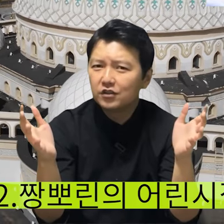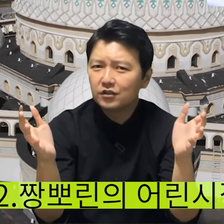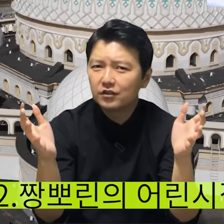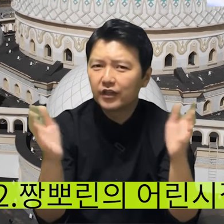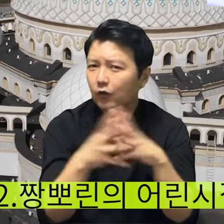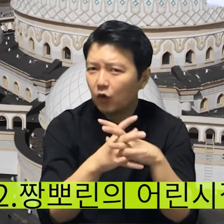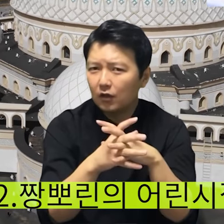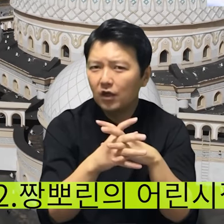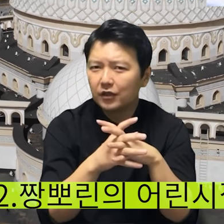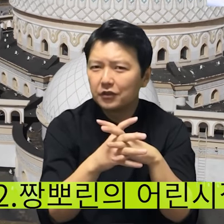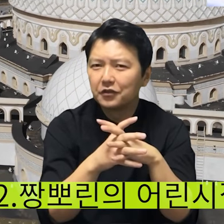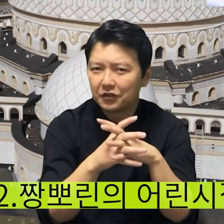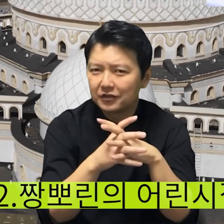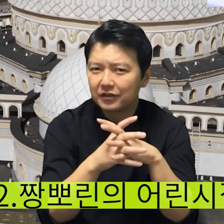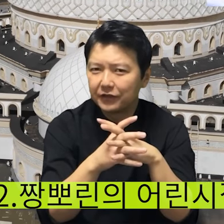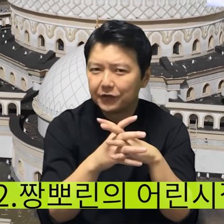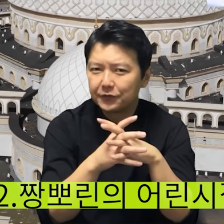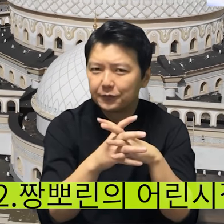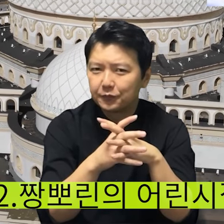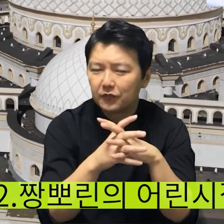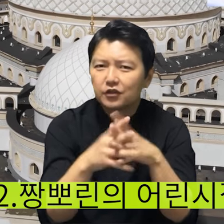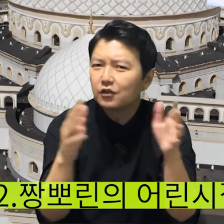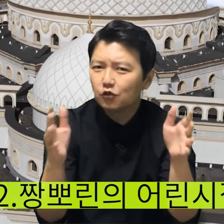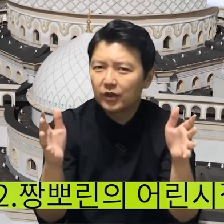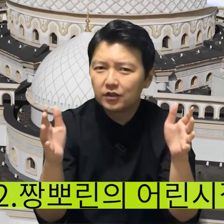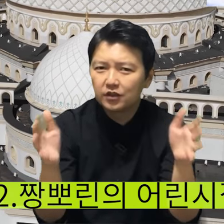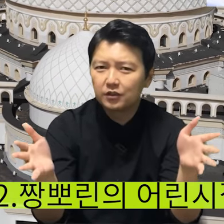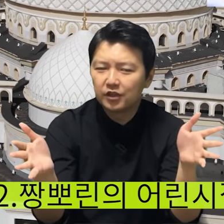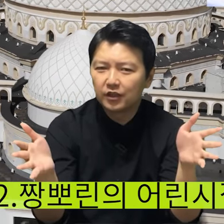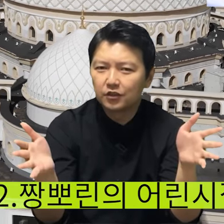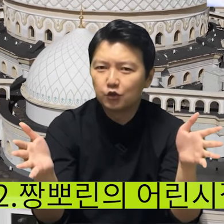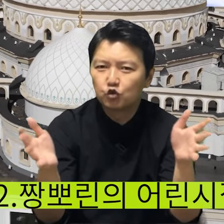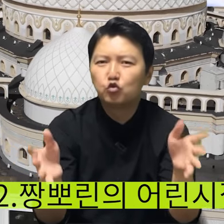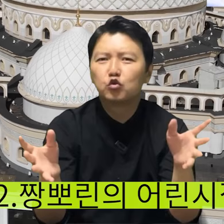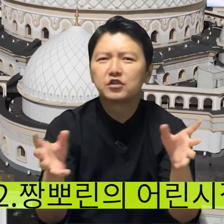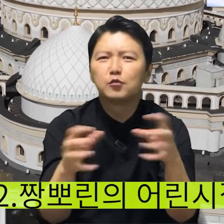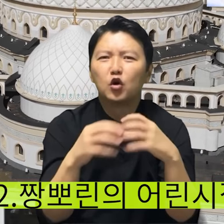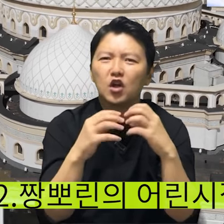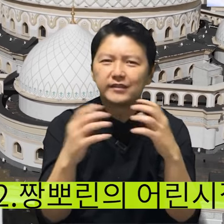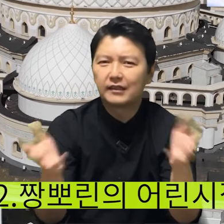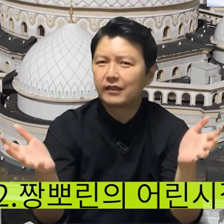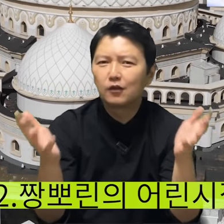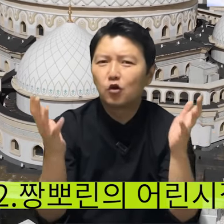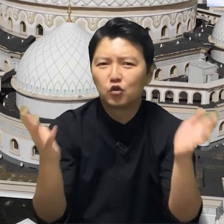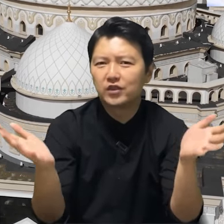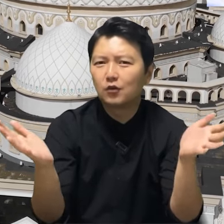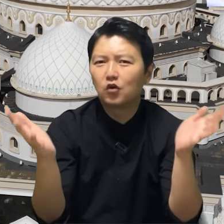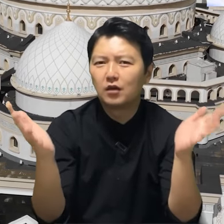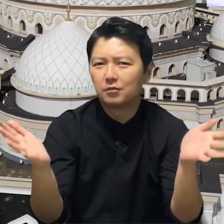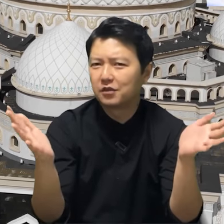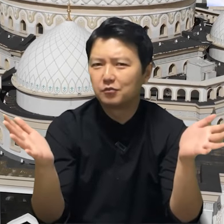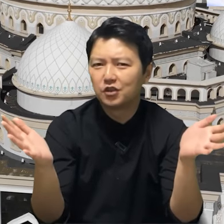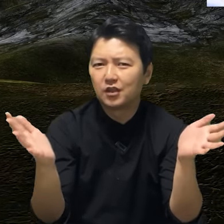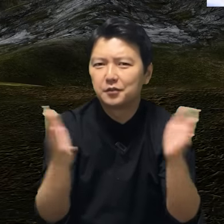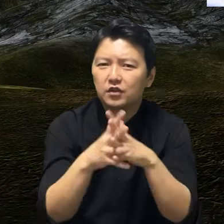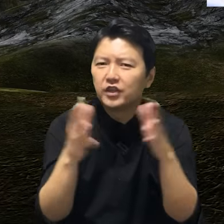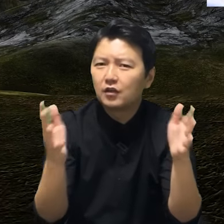시절 생활 환경은 어땠을까요? 1970년대는 중국에서 뭐 잘 살고 못 살고가 없었습니다. 그냥